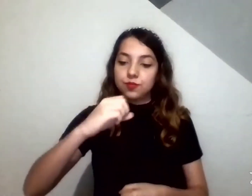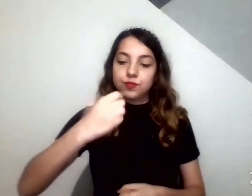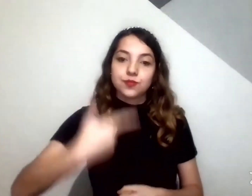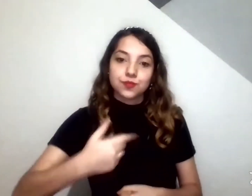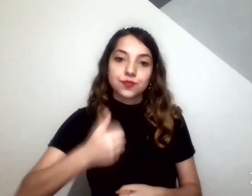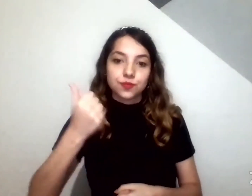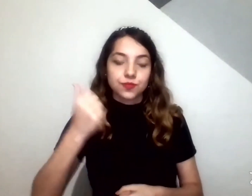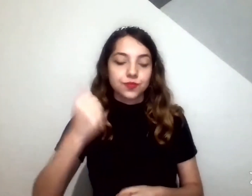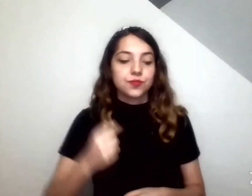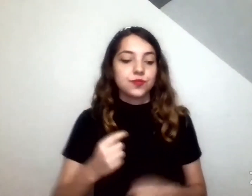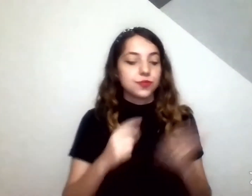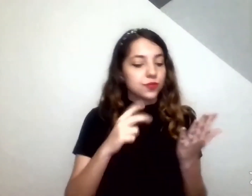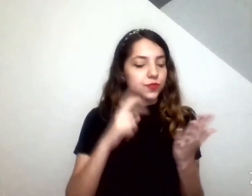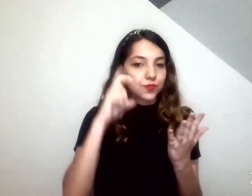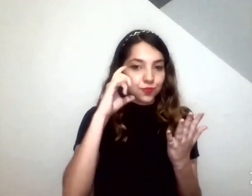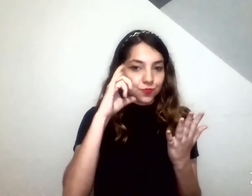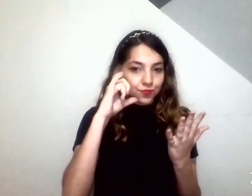Aí no ano de 2021,